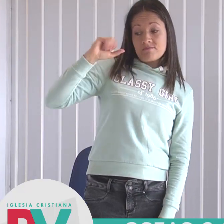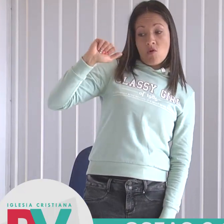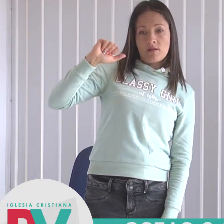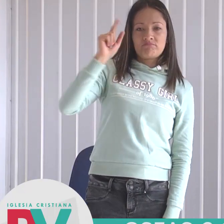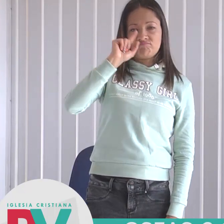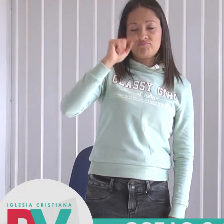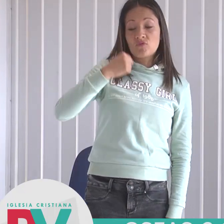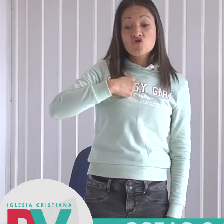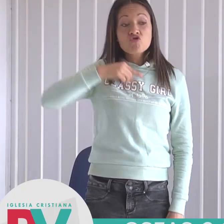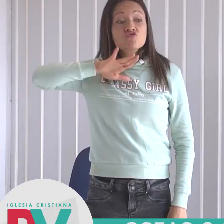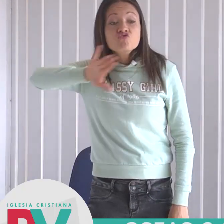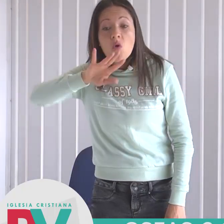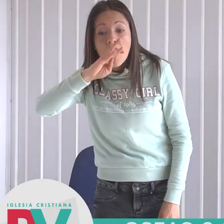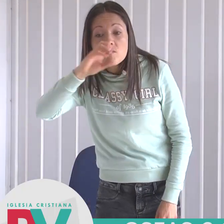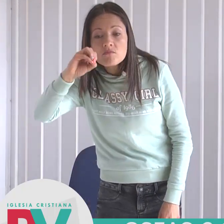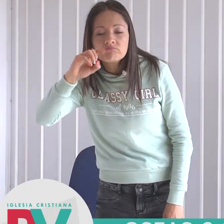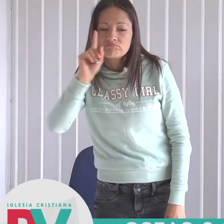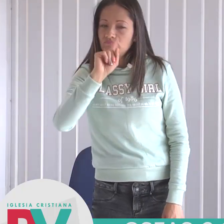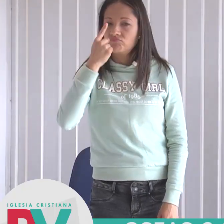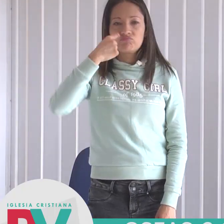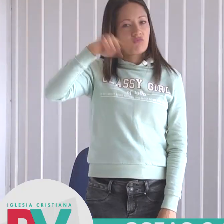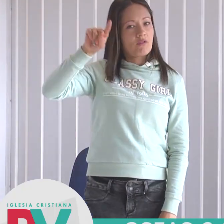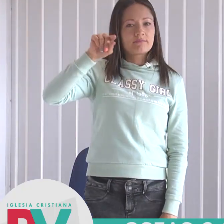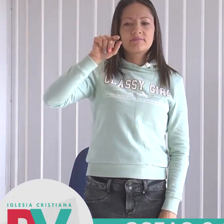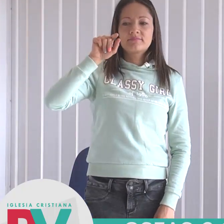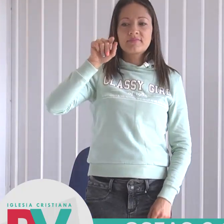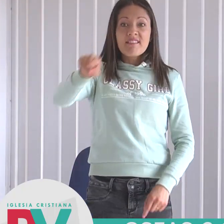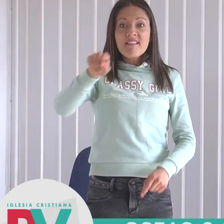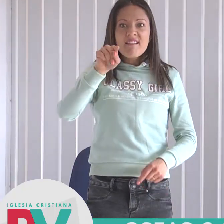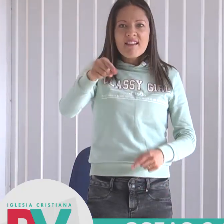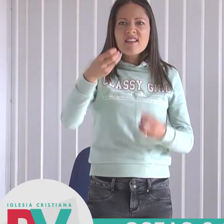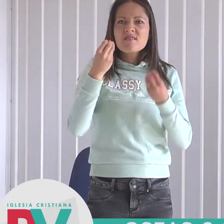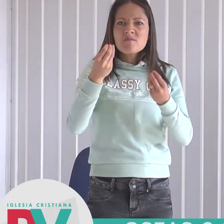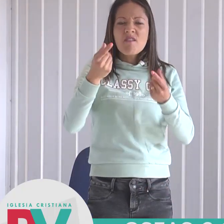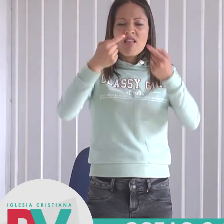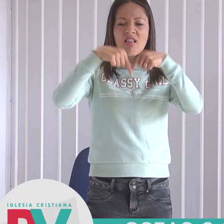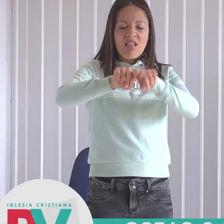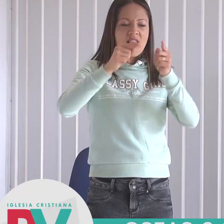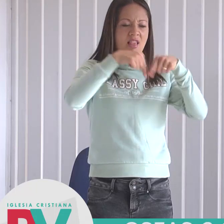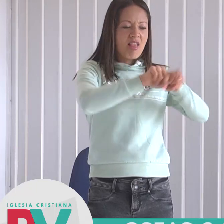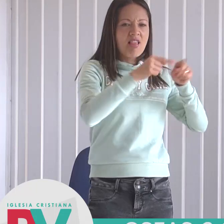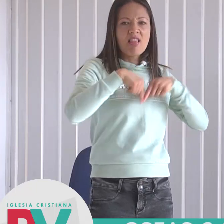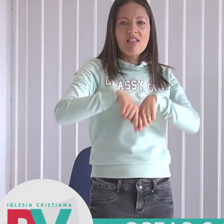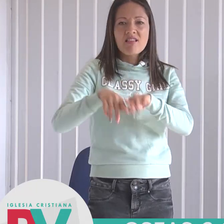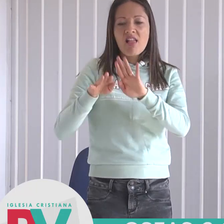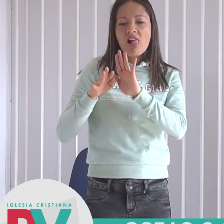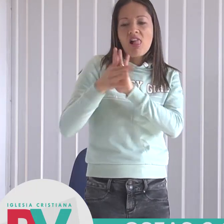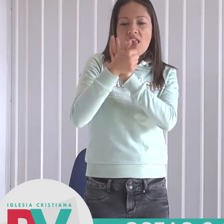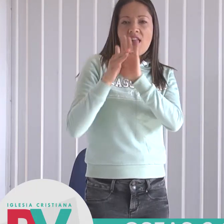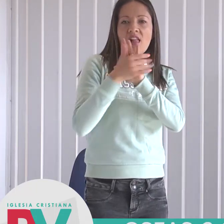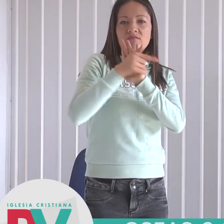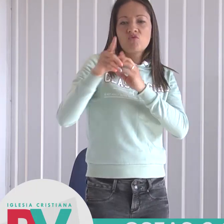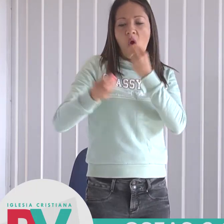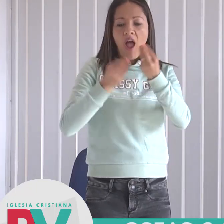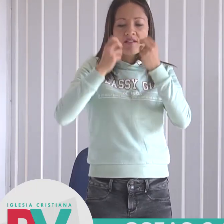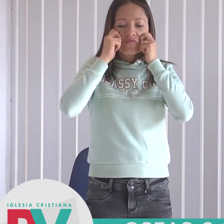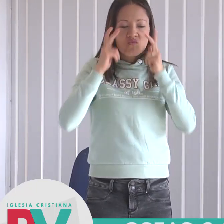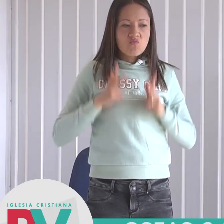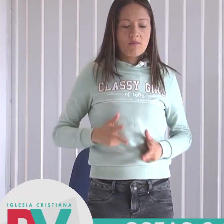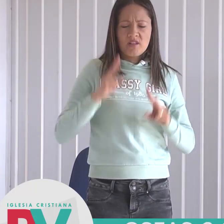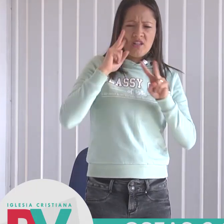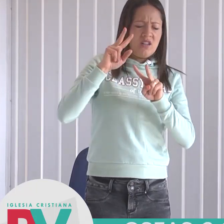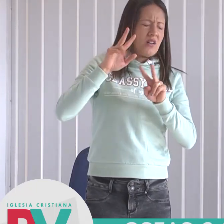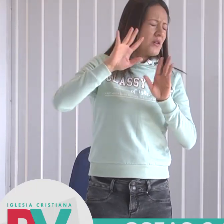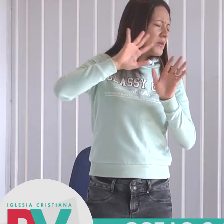marido. Aparte pues sus fornicaciones de su rostro, y sus adulterios de entre sus pechos. No sea que yo la